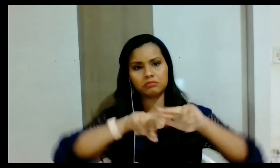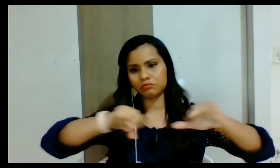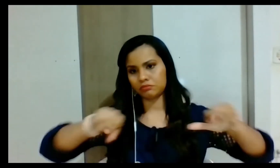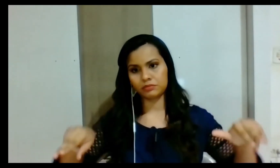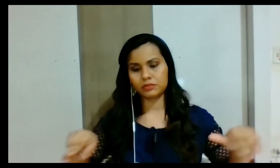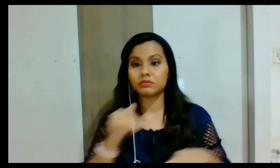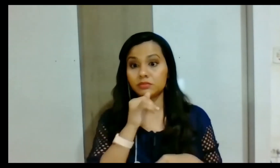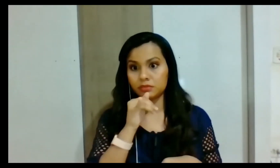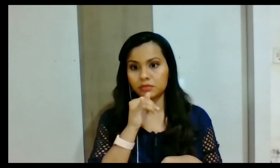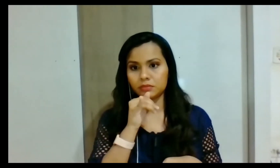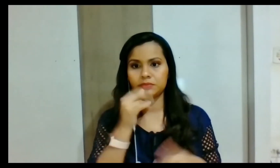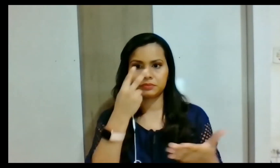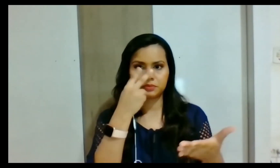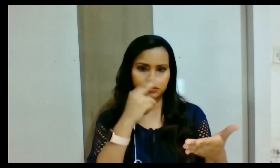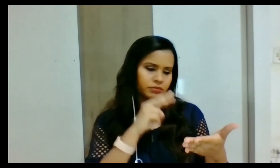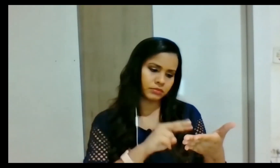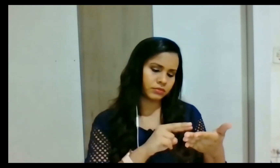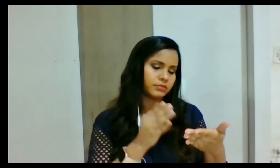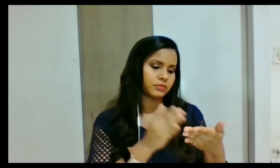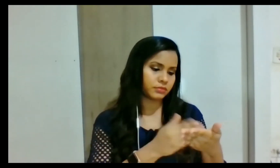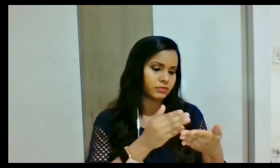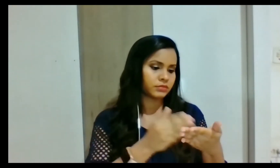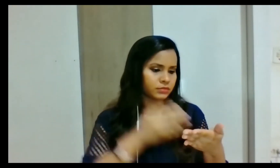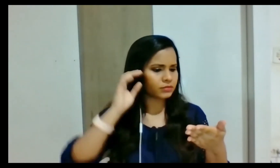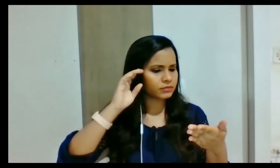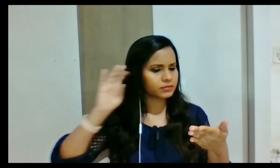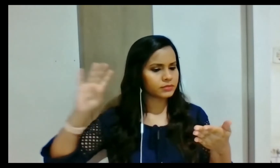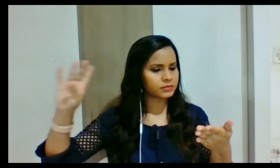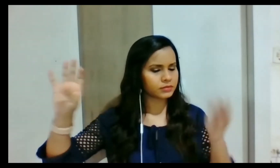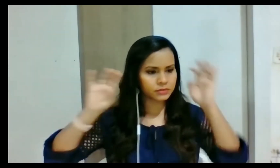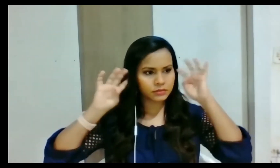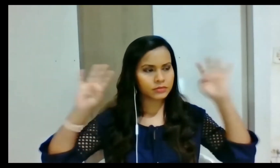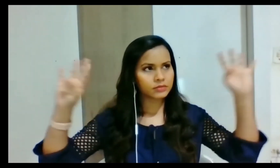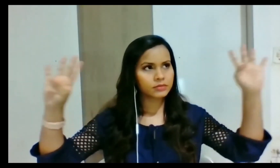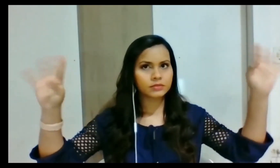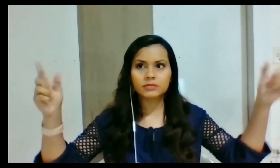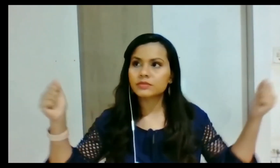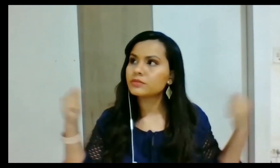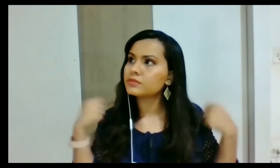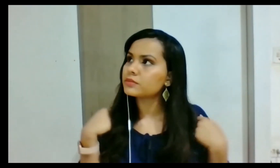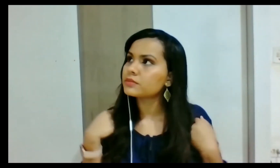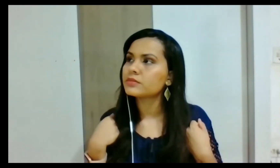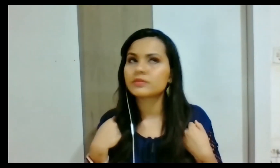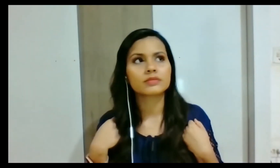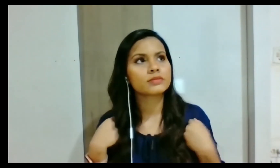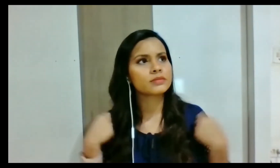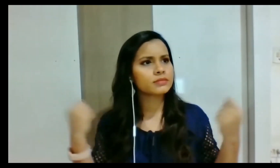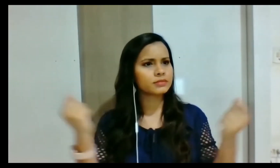O curso me ajudou de várias formas. Por exemplo, agora eu leio um livro, eu consigo imaginar a cena, até mesmo entrar